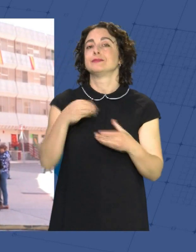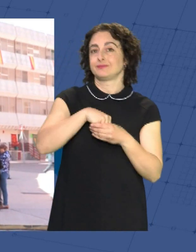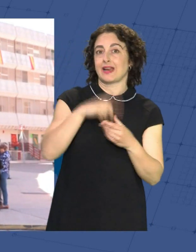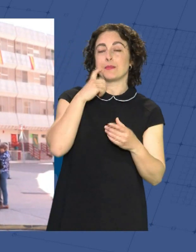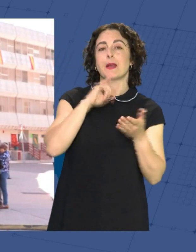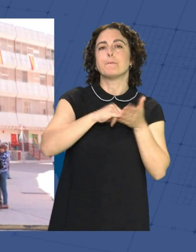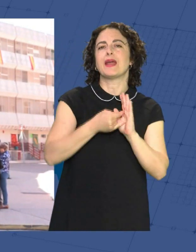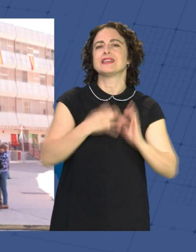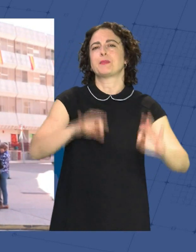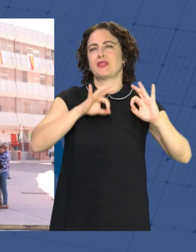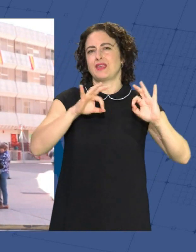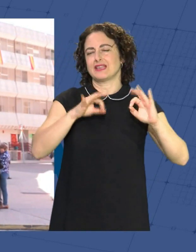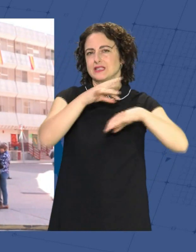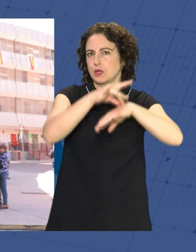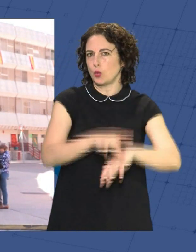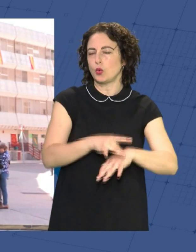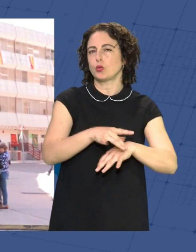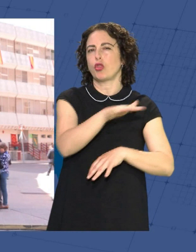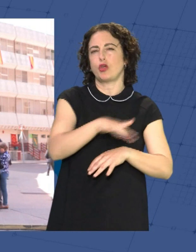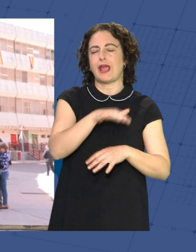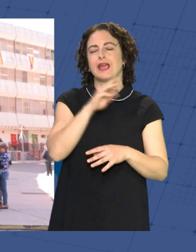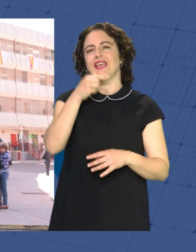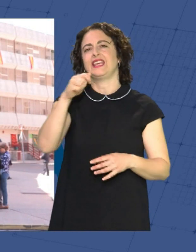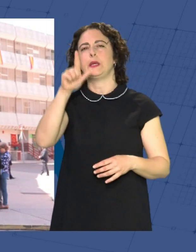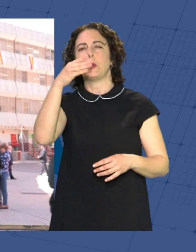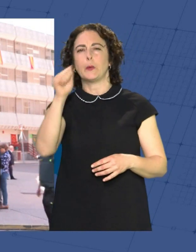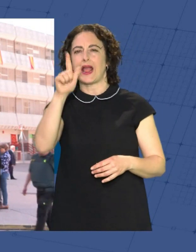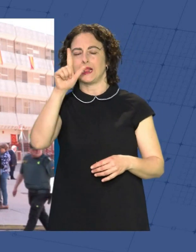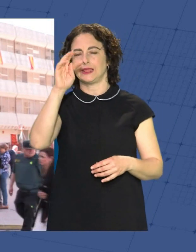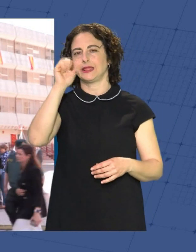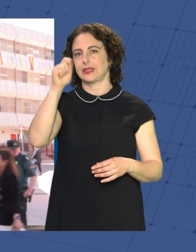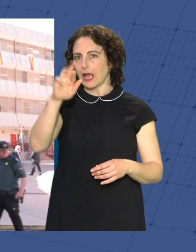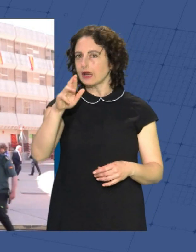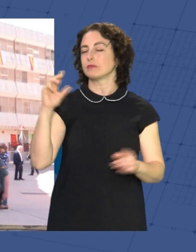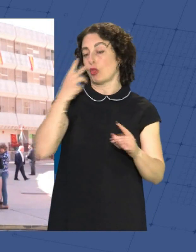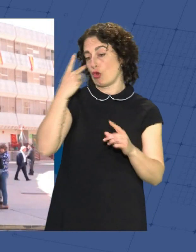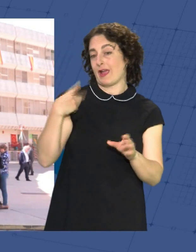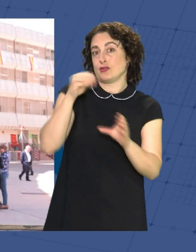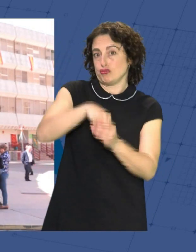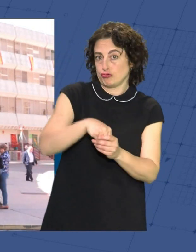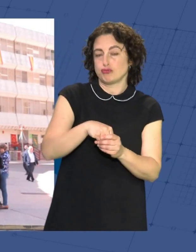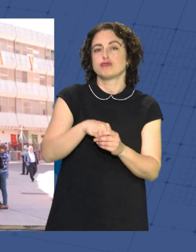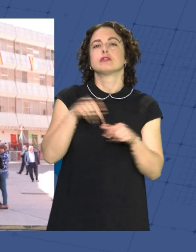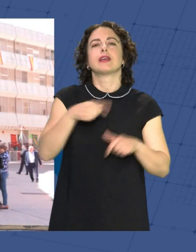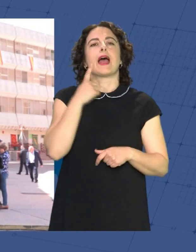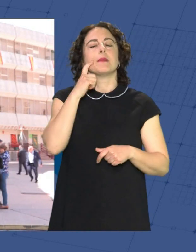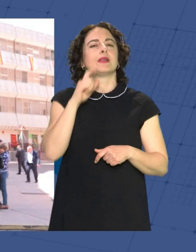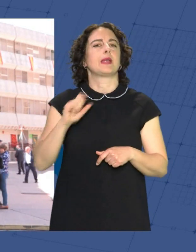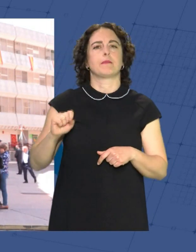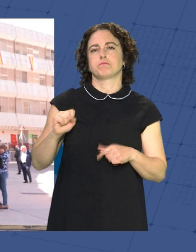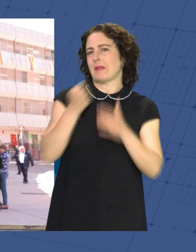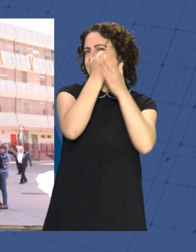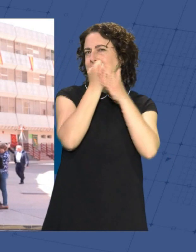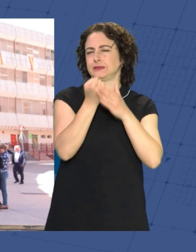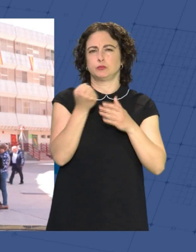del plan especial de seguridad del campo de Gibraltar hace un par de años ha hecho que en Almería haya un máximo histórico